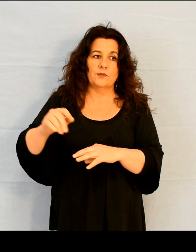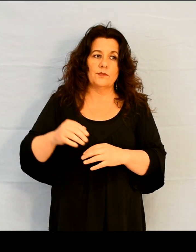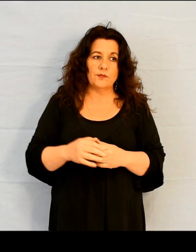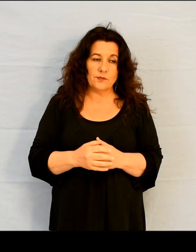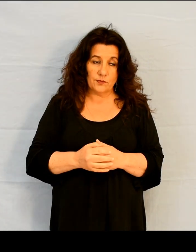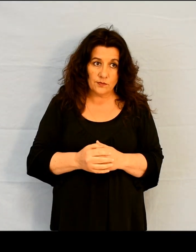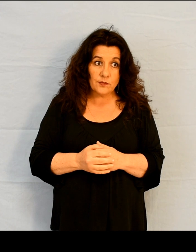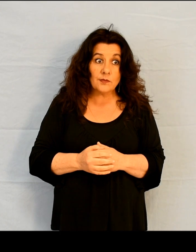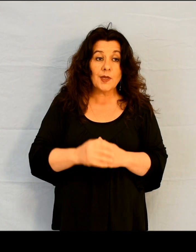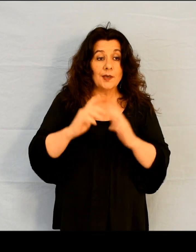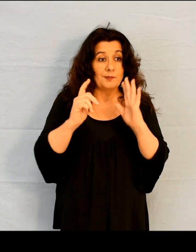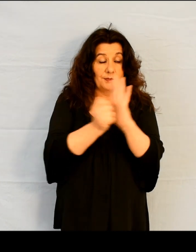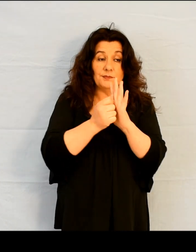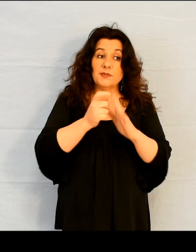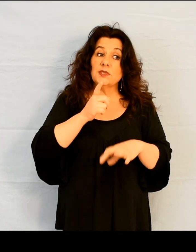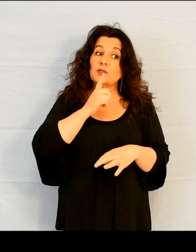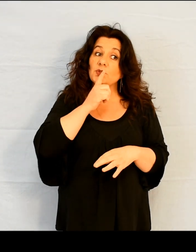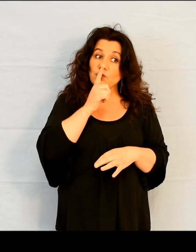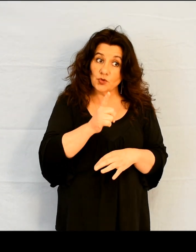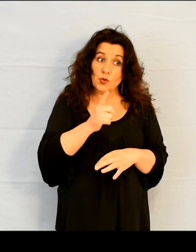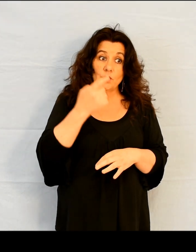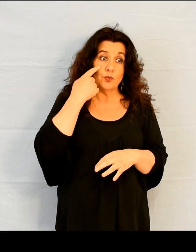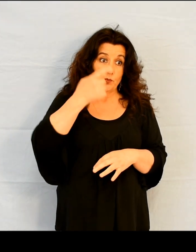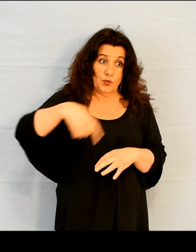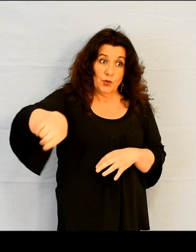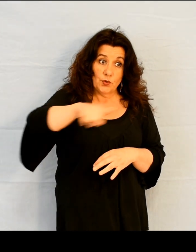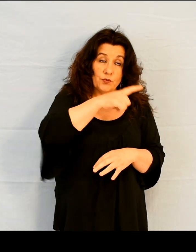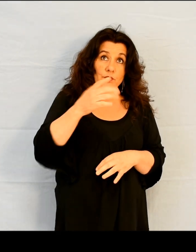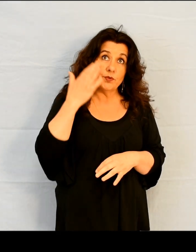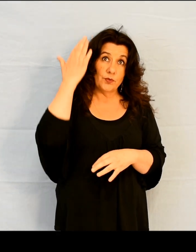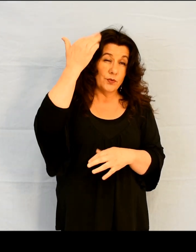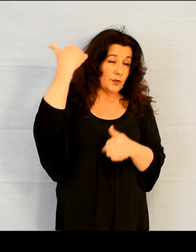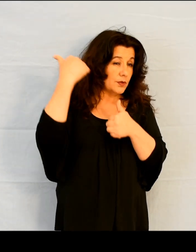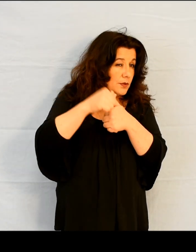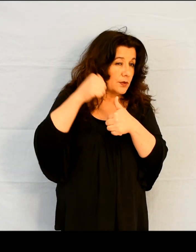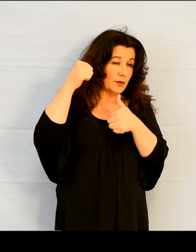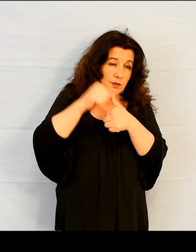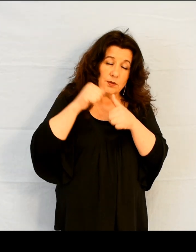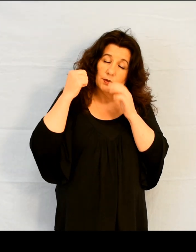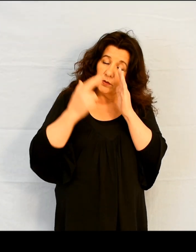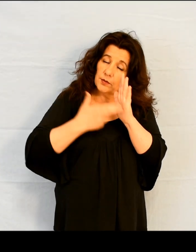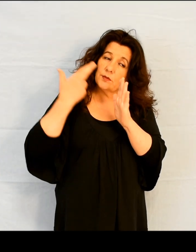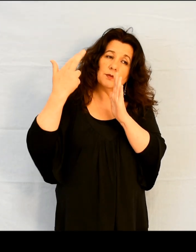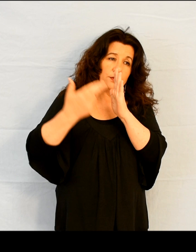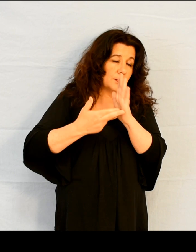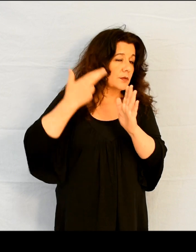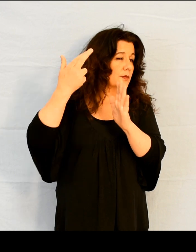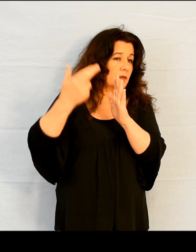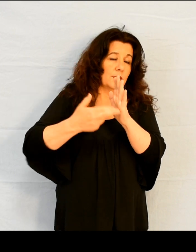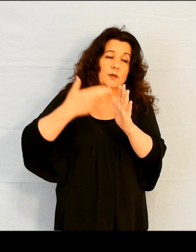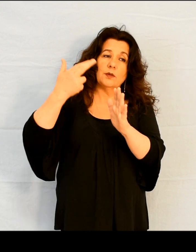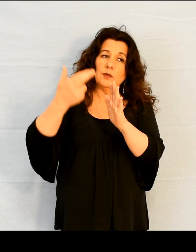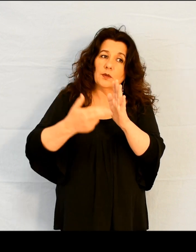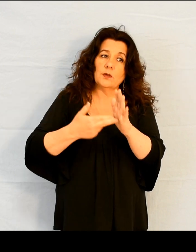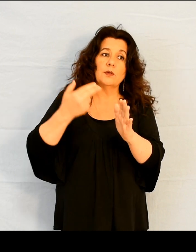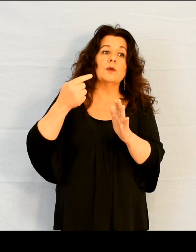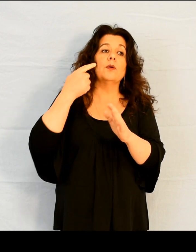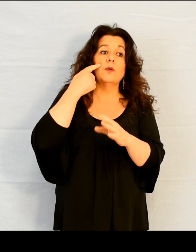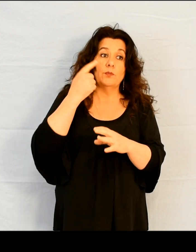Ce jour-là sera pour vous un mémorial. Vous en ferez pour le Seigneur une